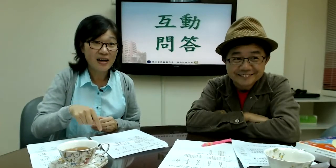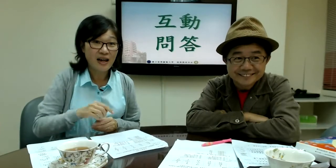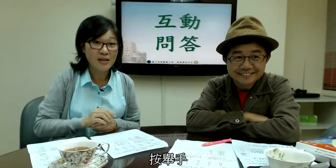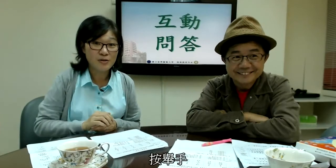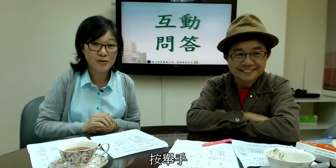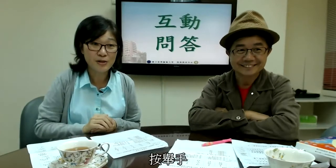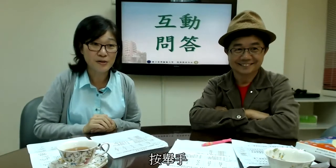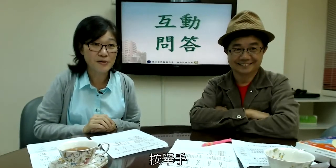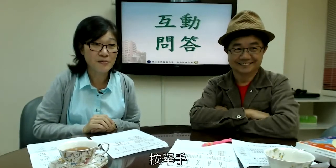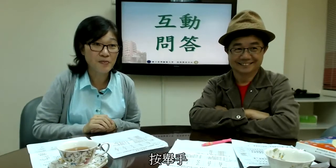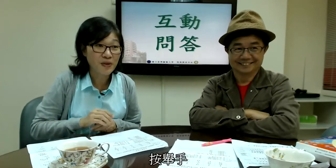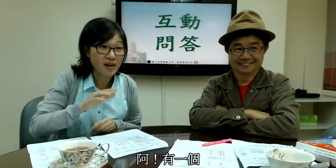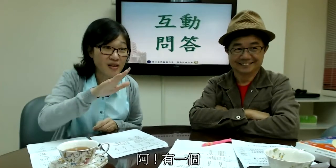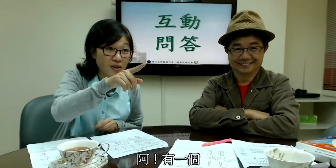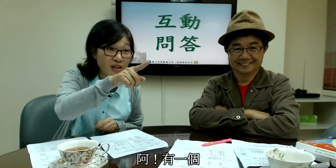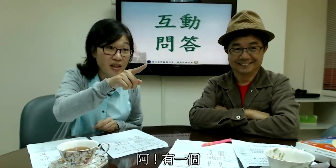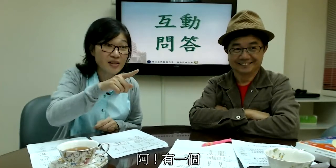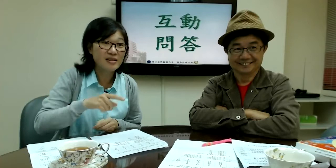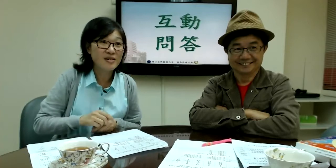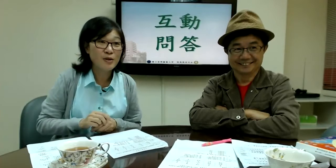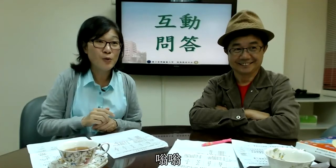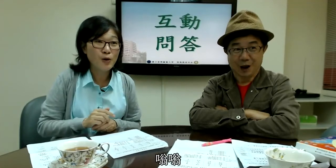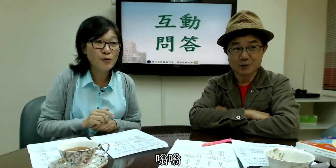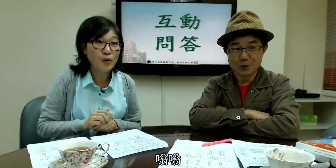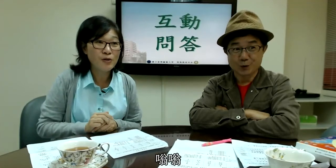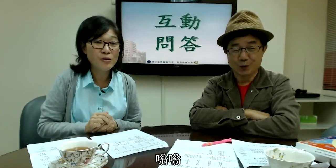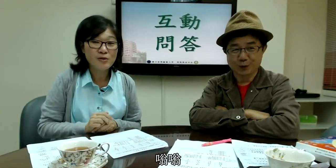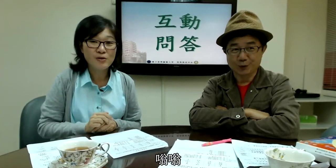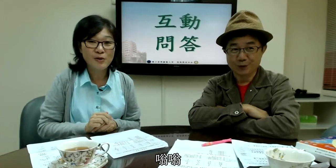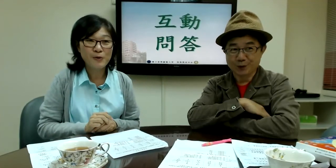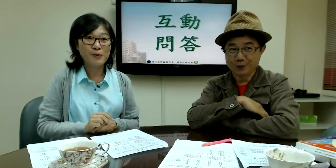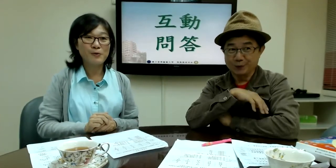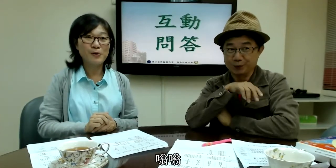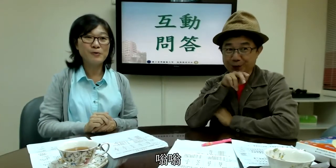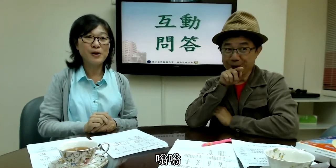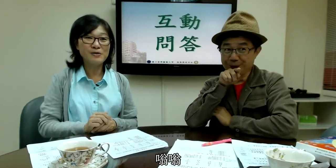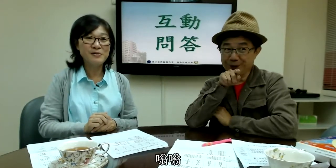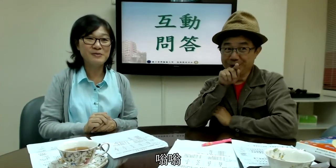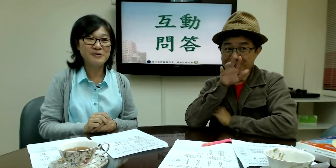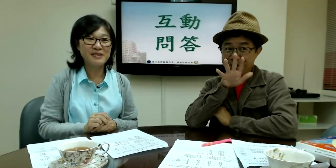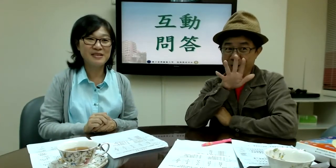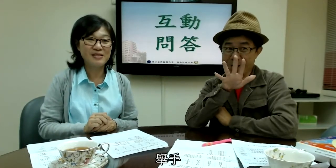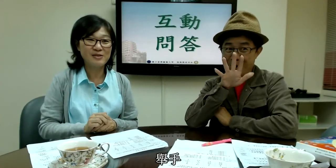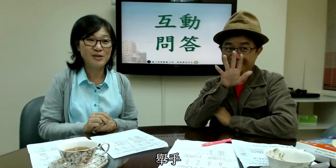按举手。哦，有一个嗡嗡嗡嗡，举手